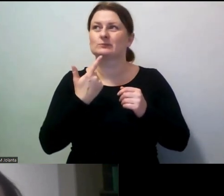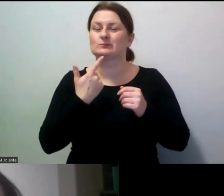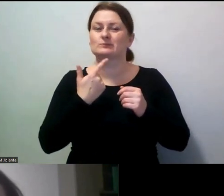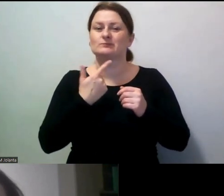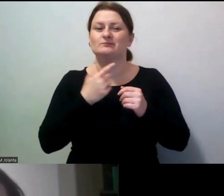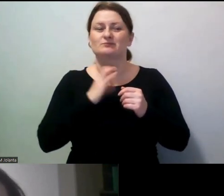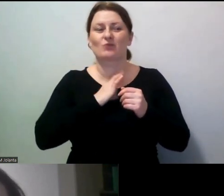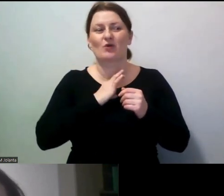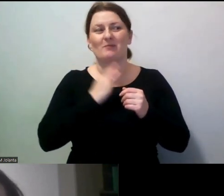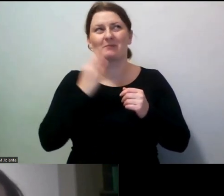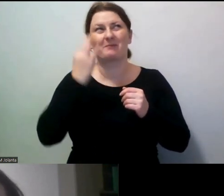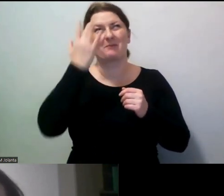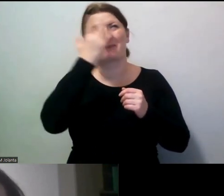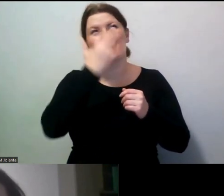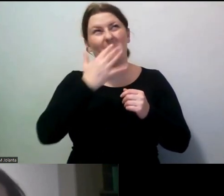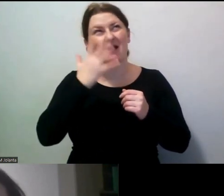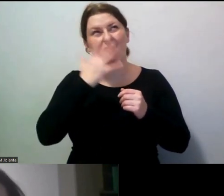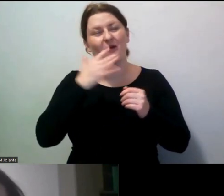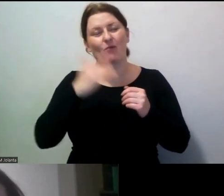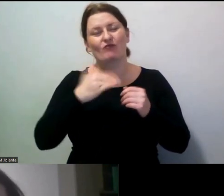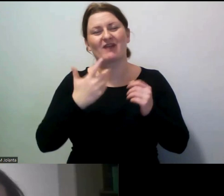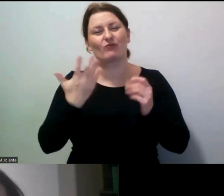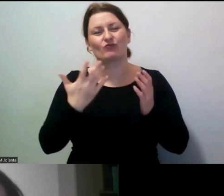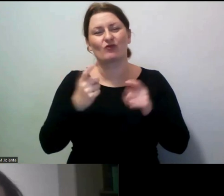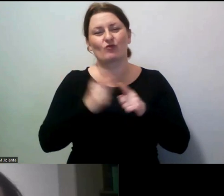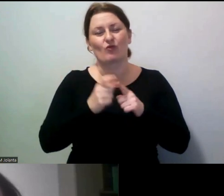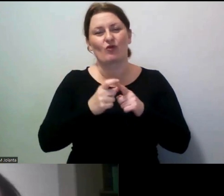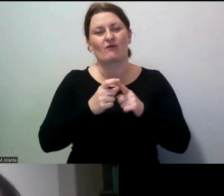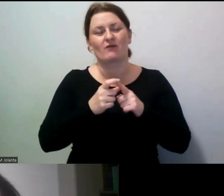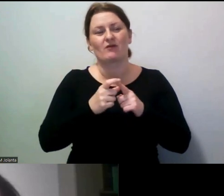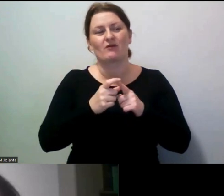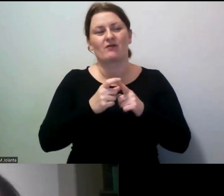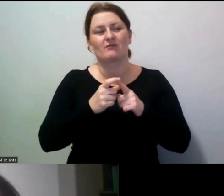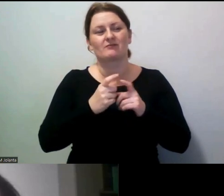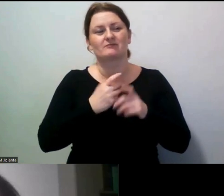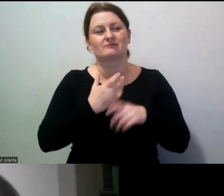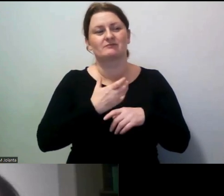może marzenia to za duże słowo, ale takiego